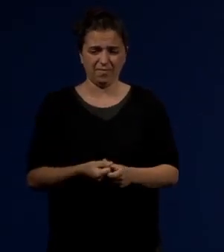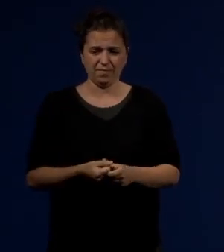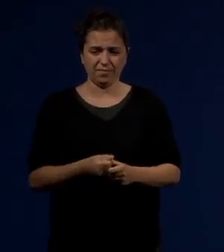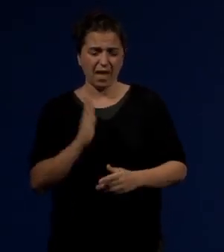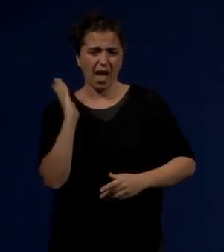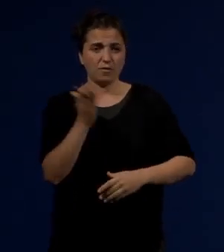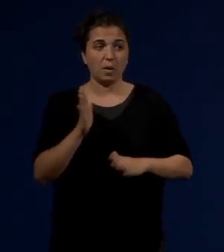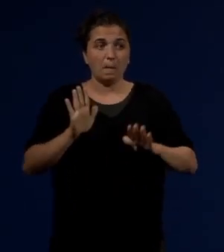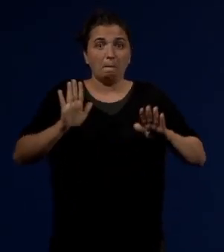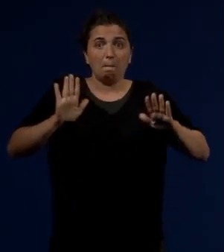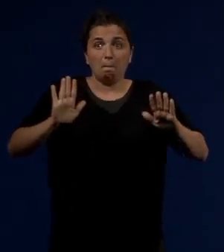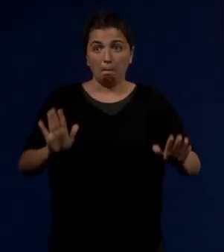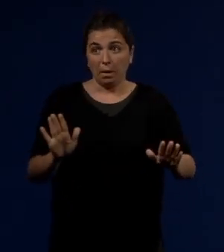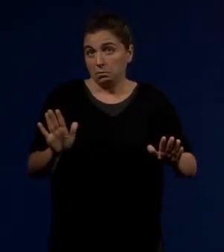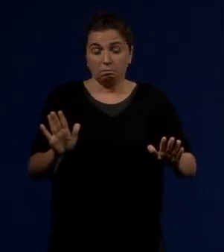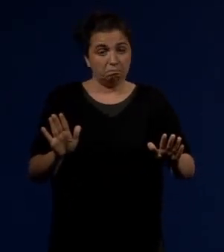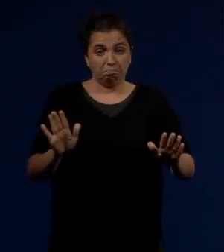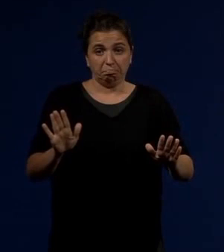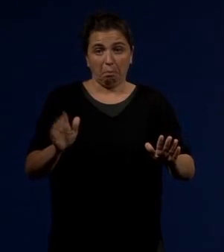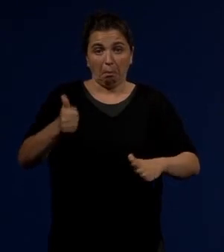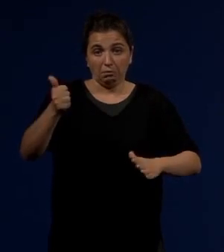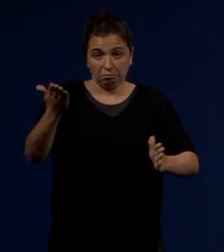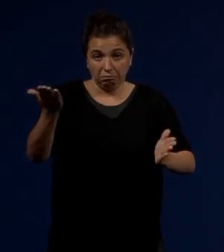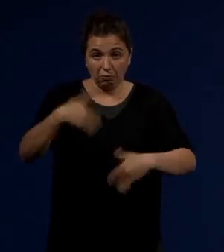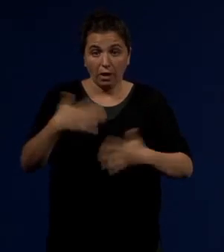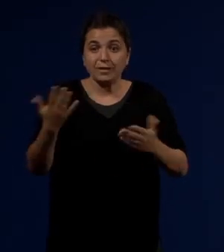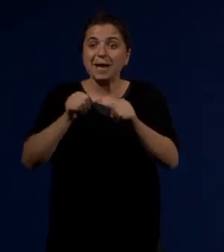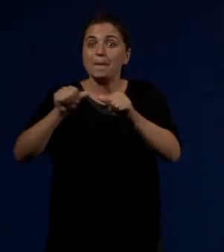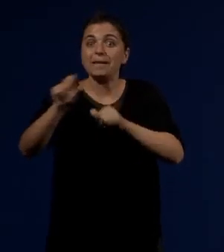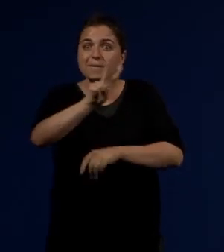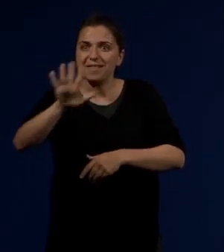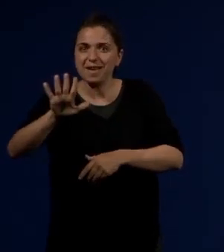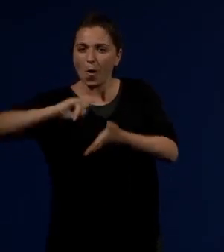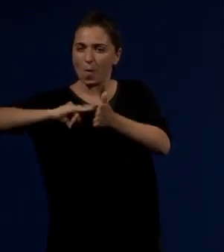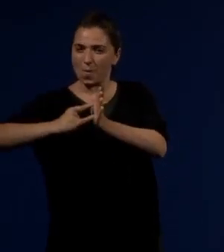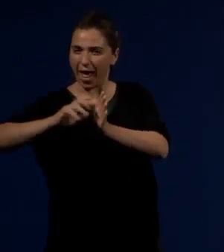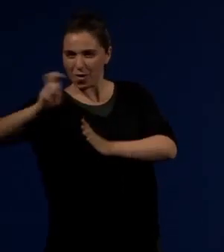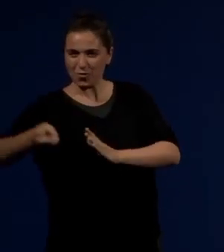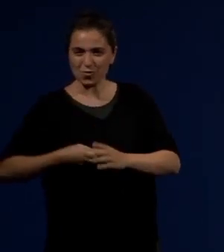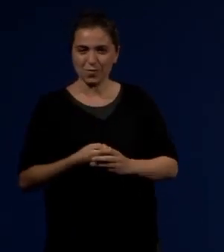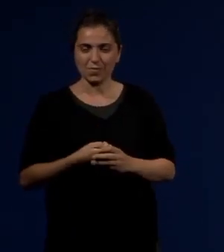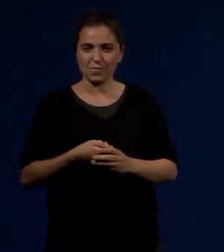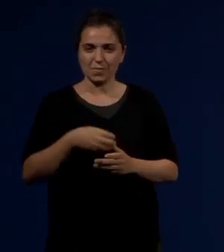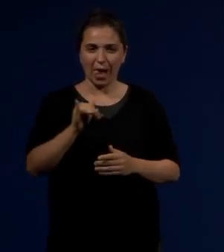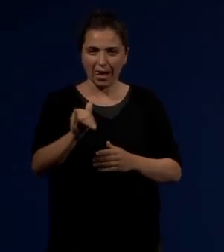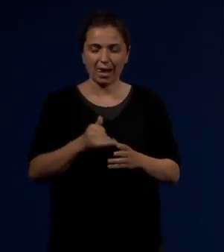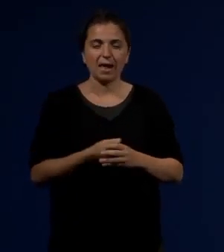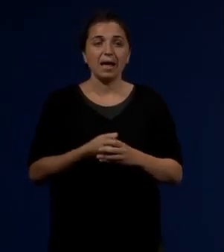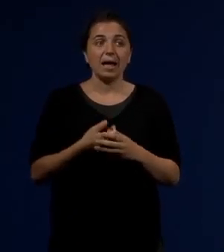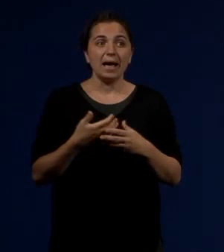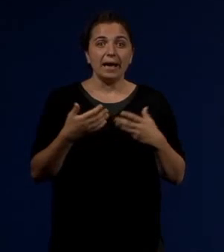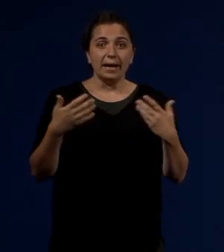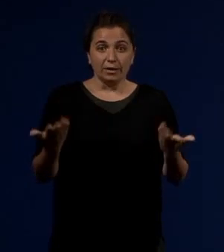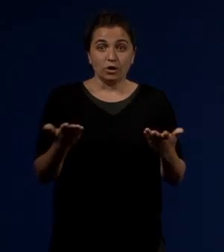Pero para pouco máis lle vai dar a conto, porque a partir do 25 temos outro plan. Ese outro plan, expuxeron os